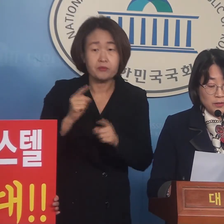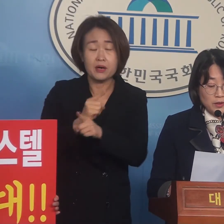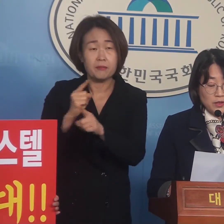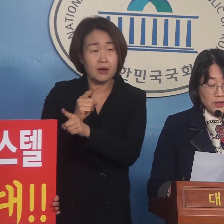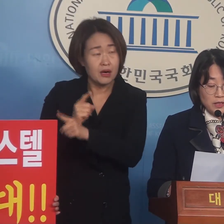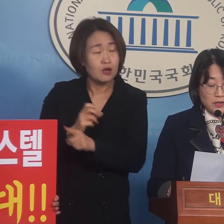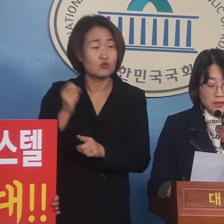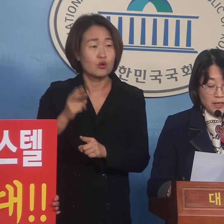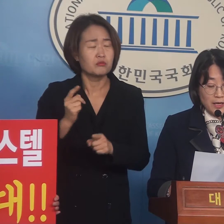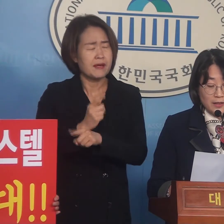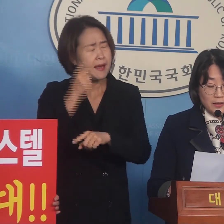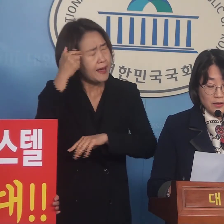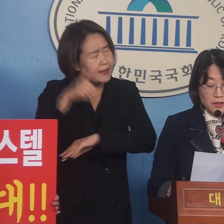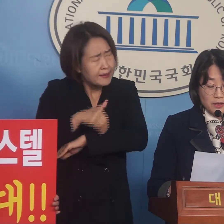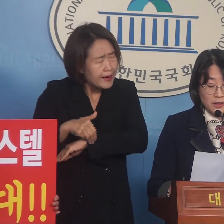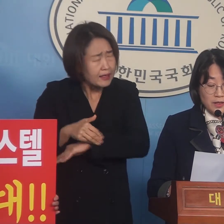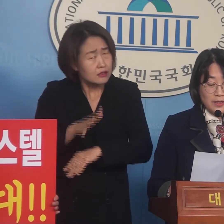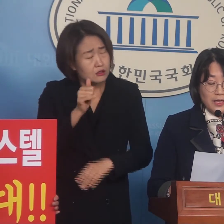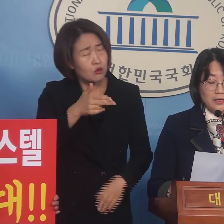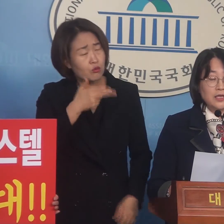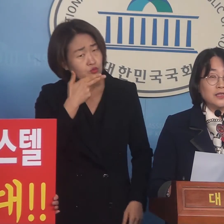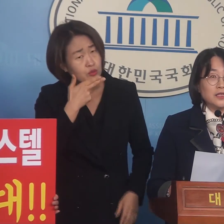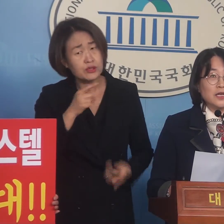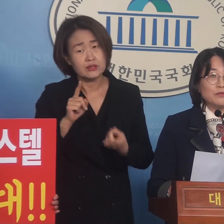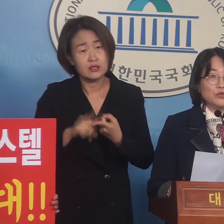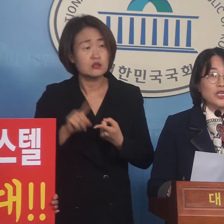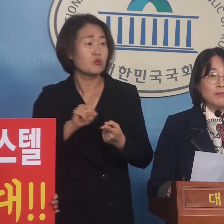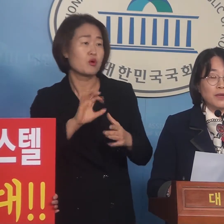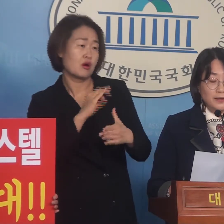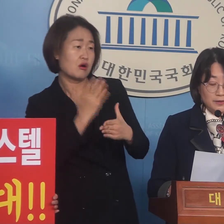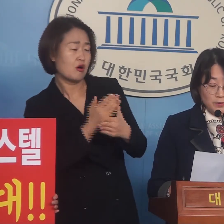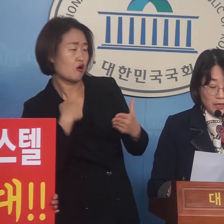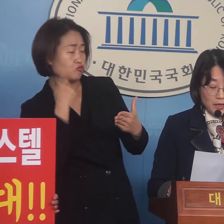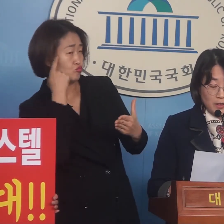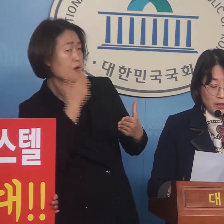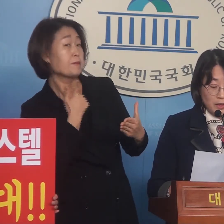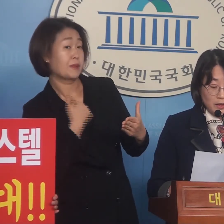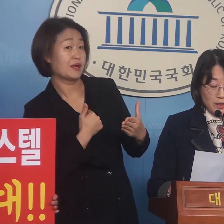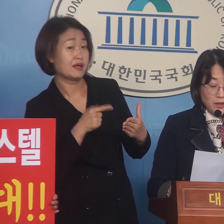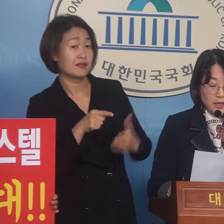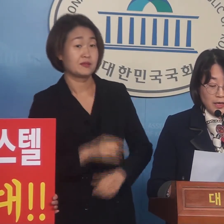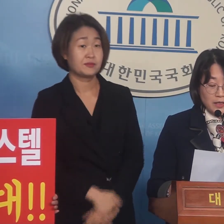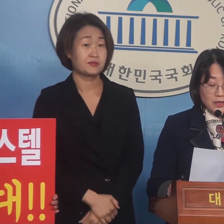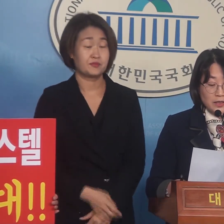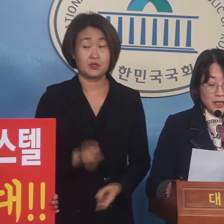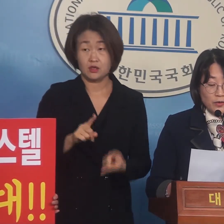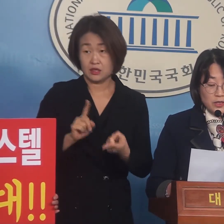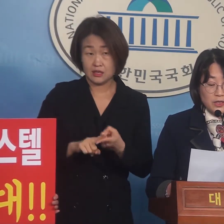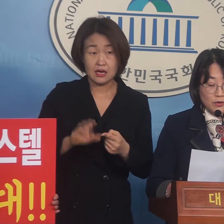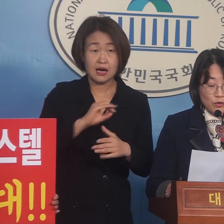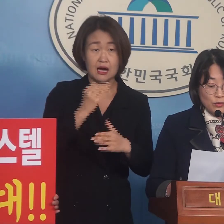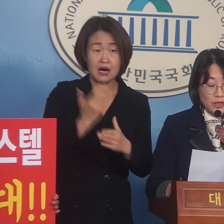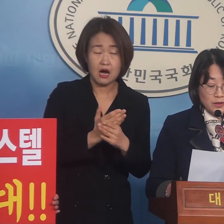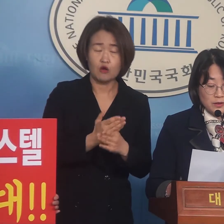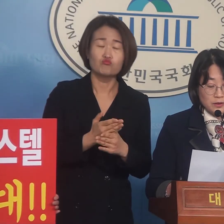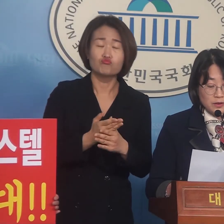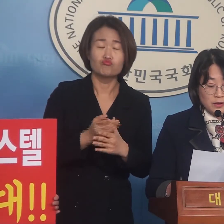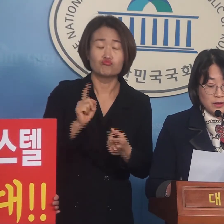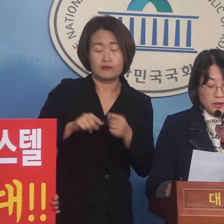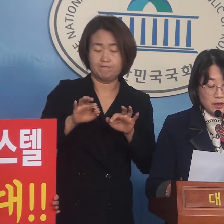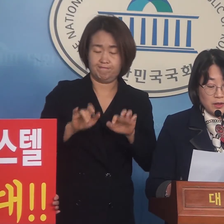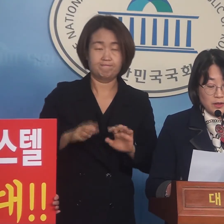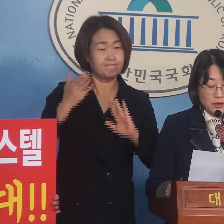또는 변경 예정인 사항이 있는지를 안양시에 문의한 바 있습니다. 이에 대해 안양시가 회신한